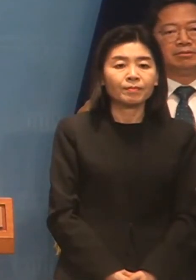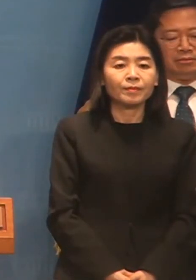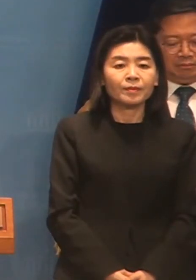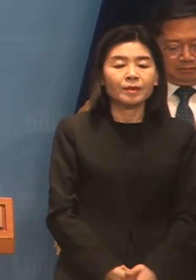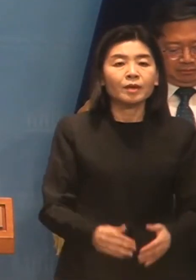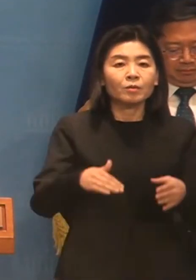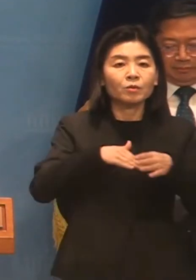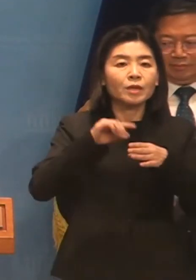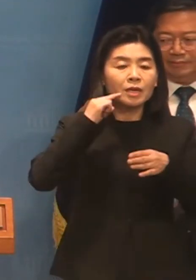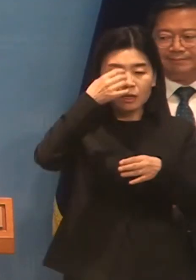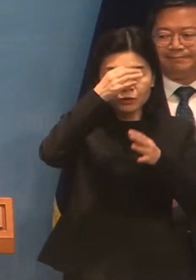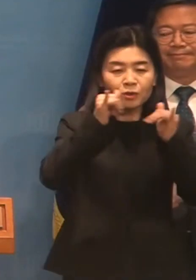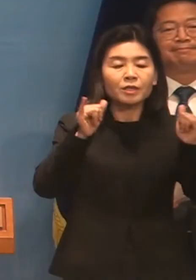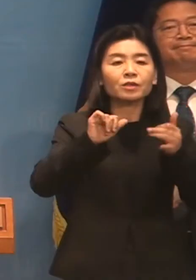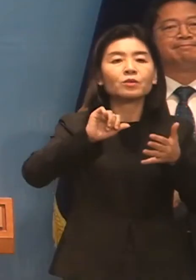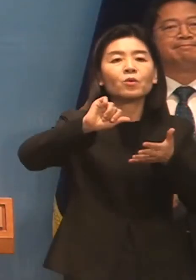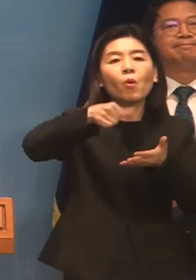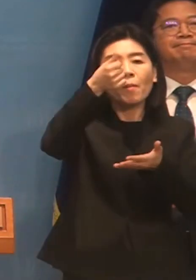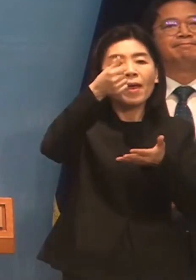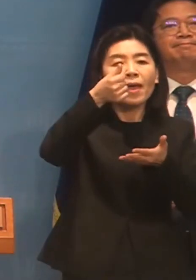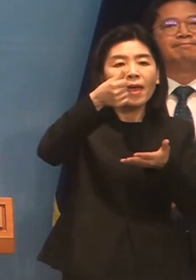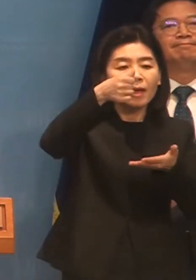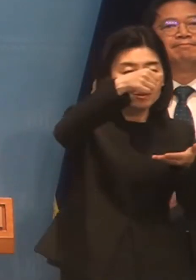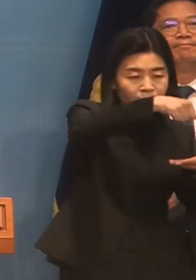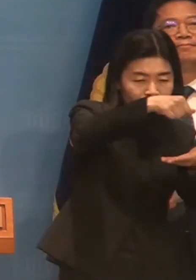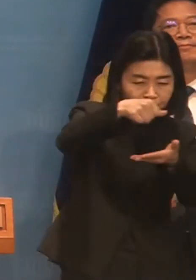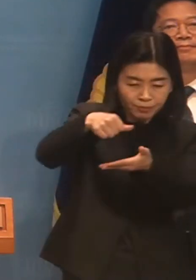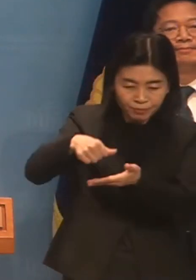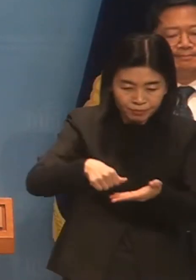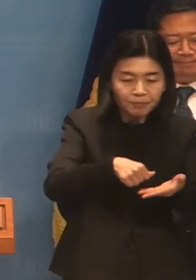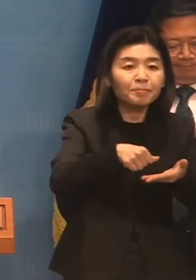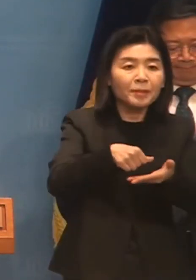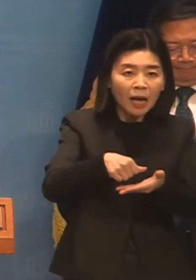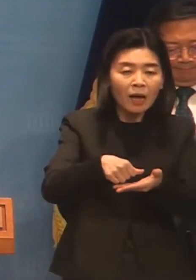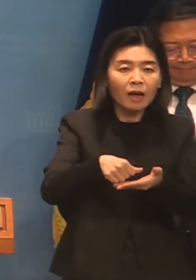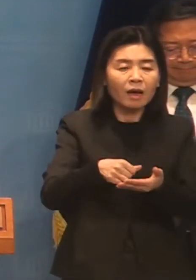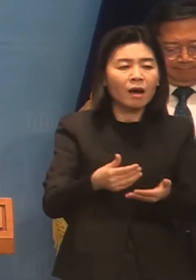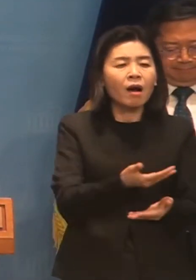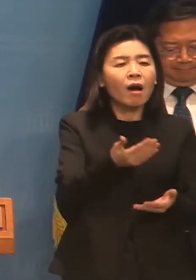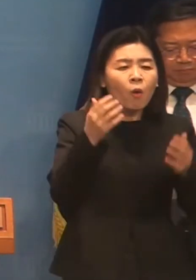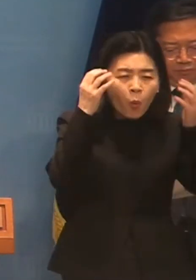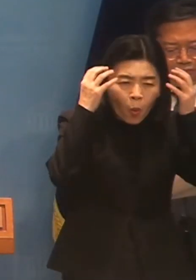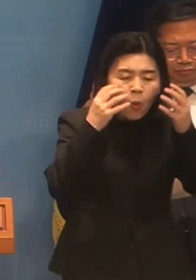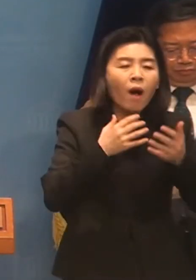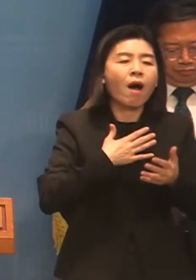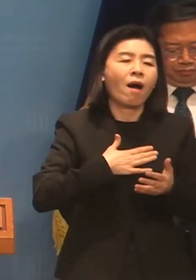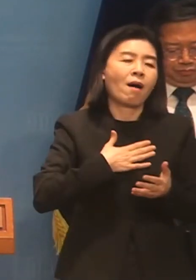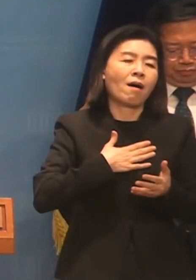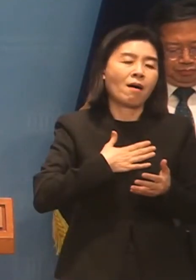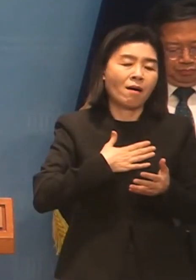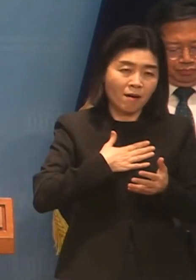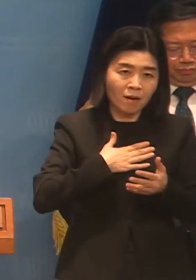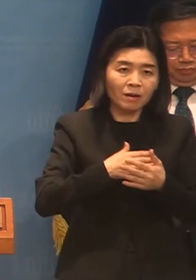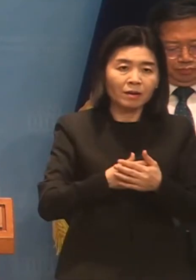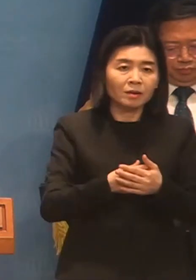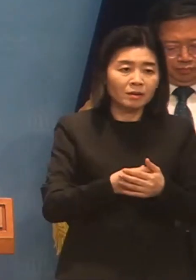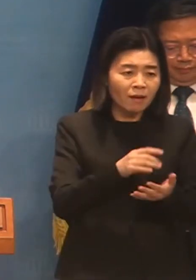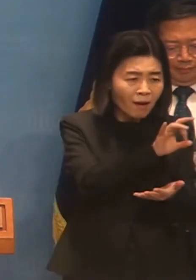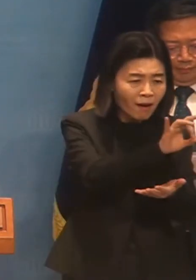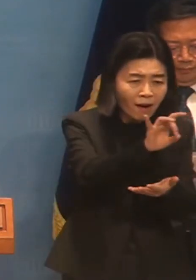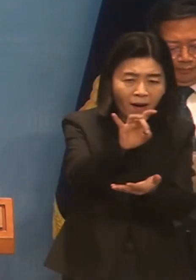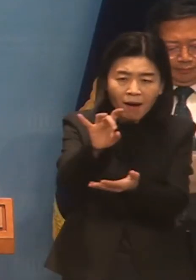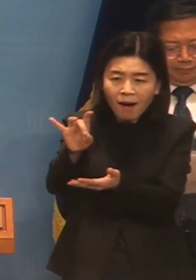오백인의 서명을 받으며 그들의 고통을 몸소 느꼈습니다. 한 분 한 분